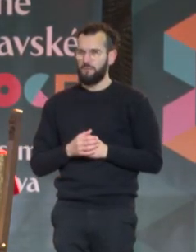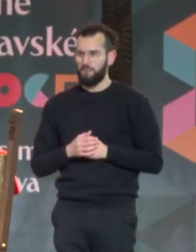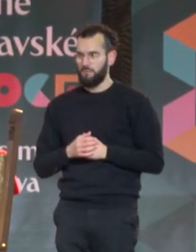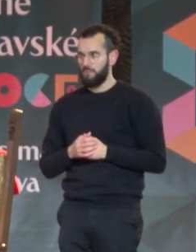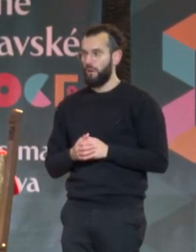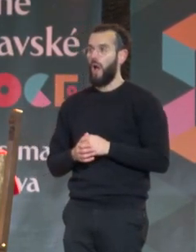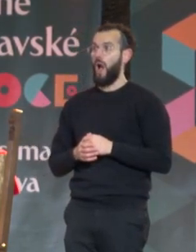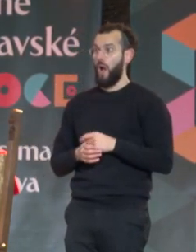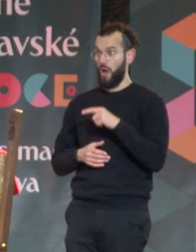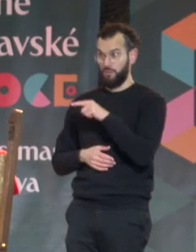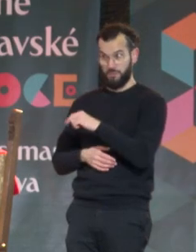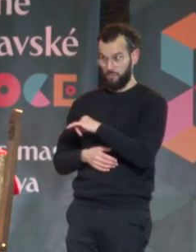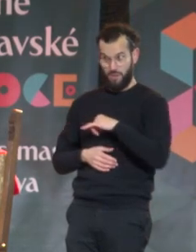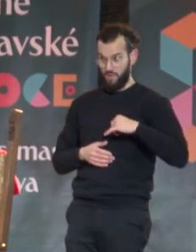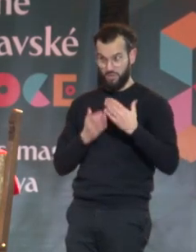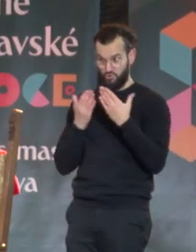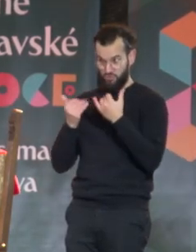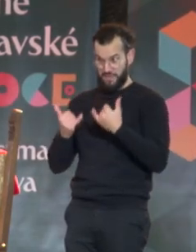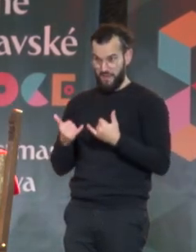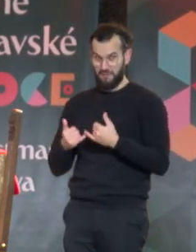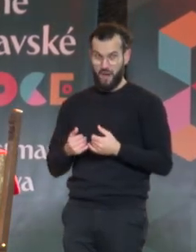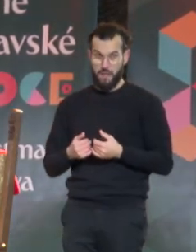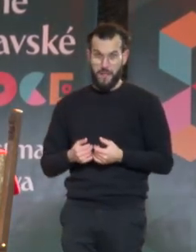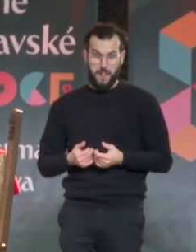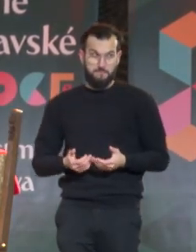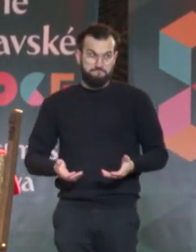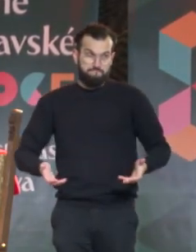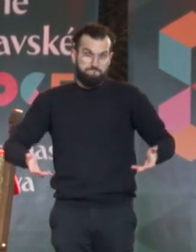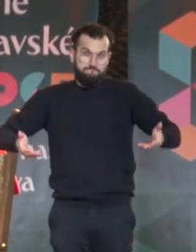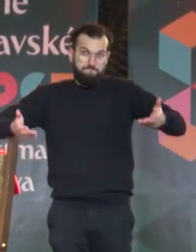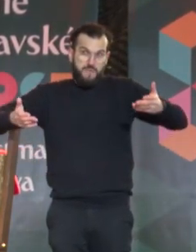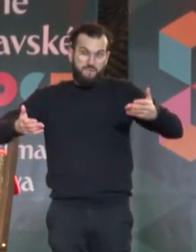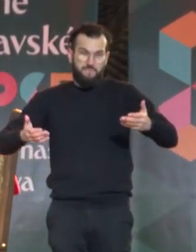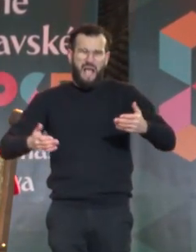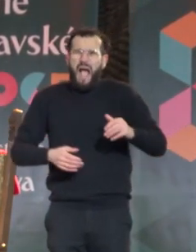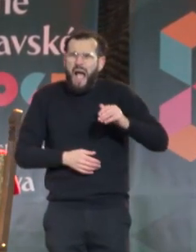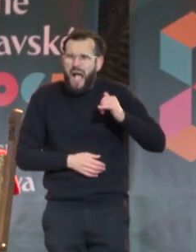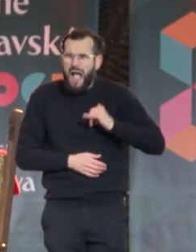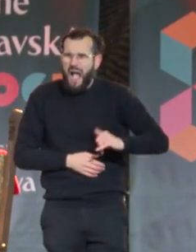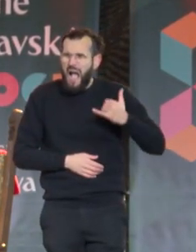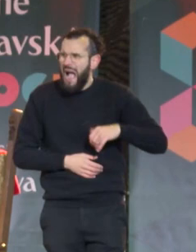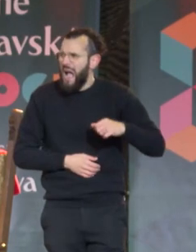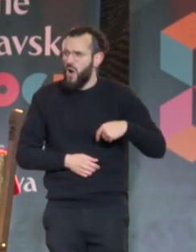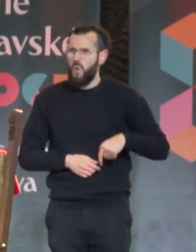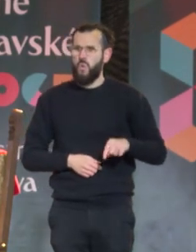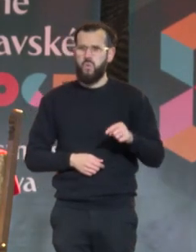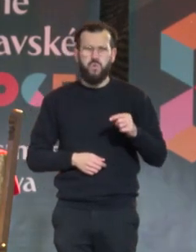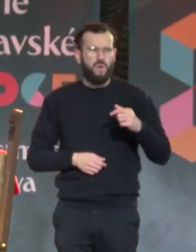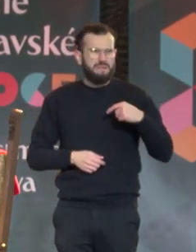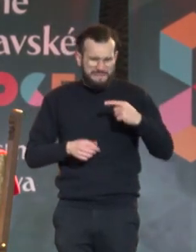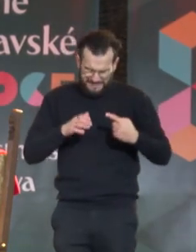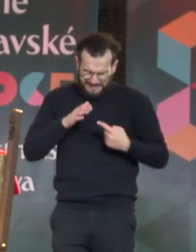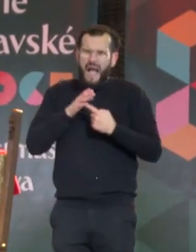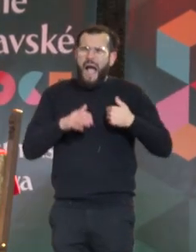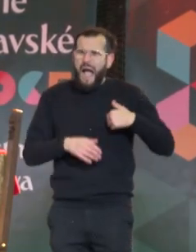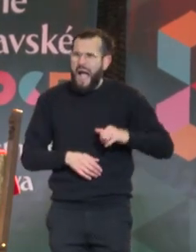nechceš učiť? No, ja neviem. Au! To fakt zabolelo, priamo do